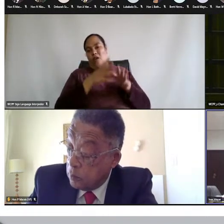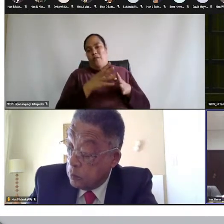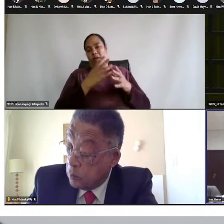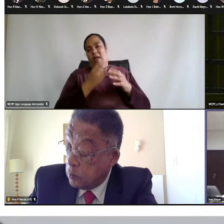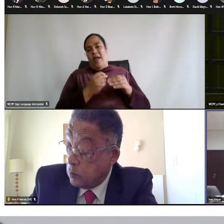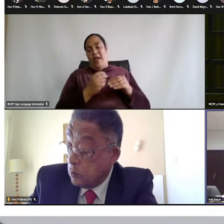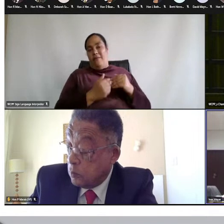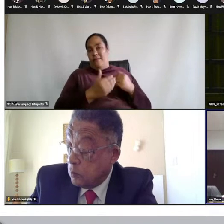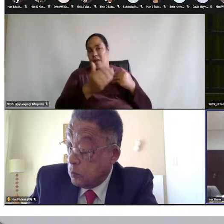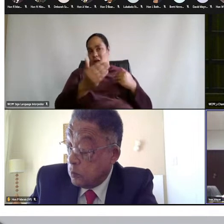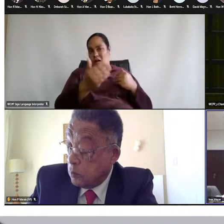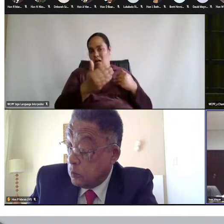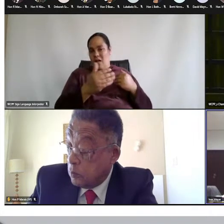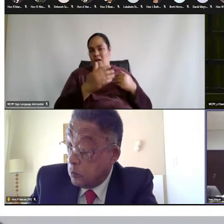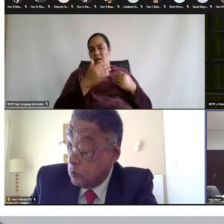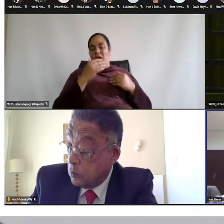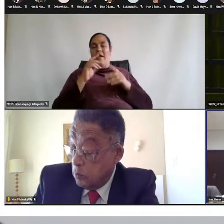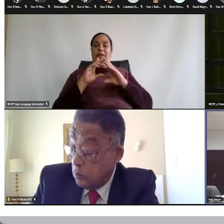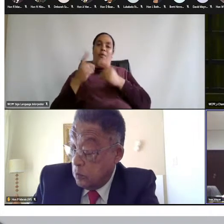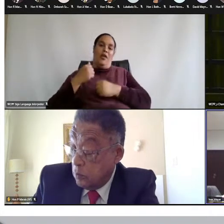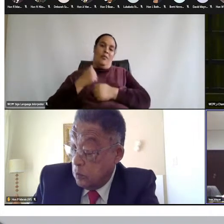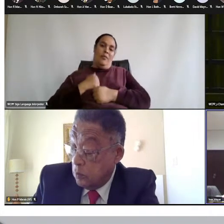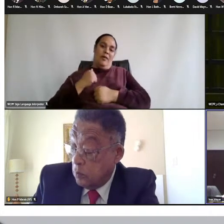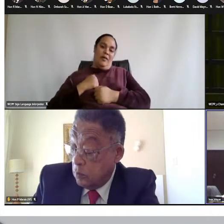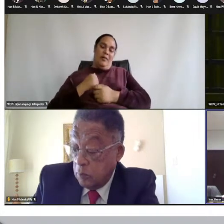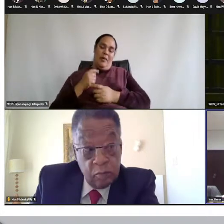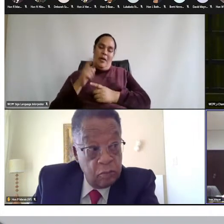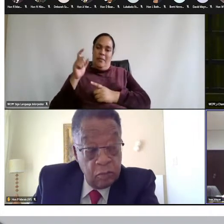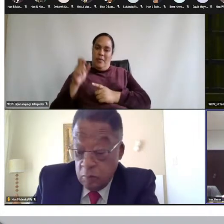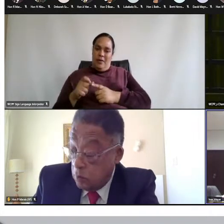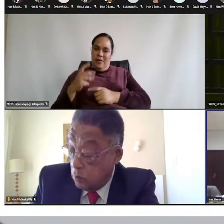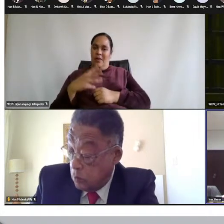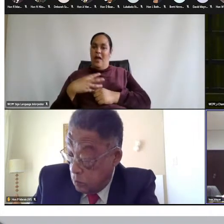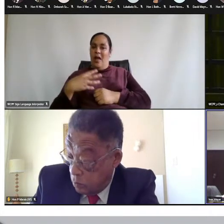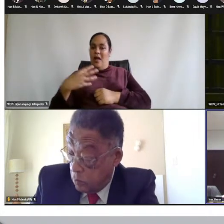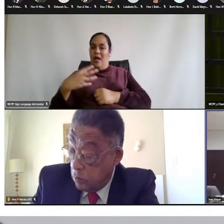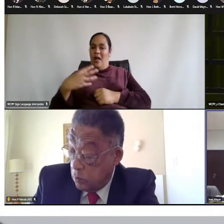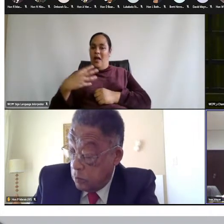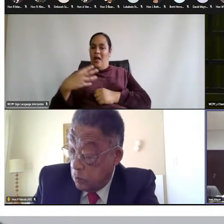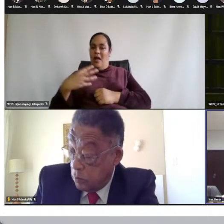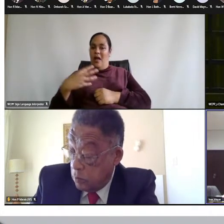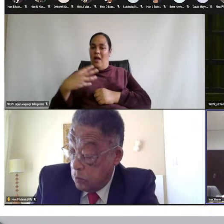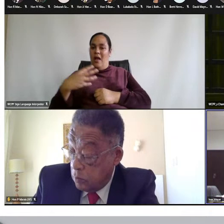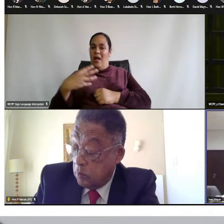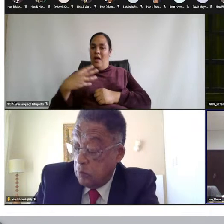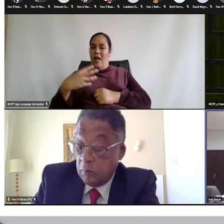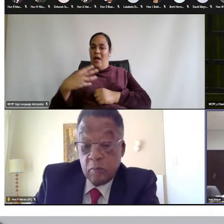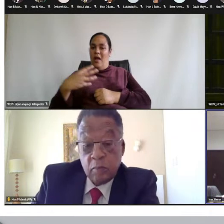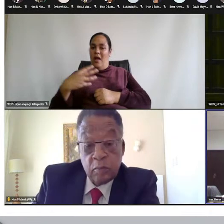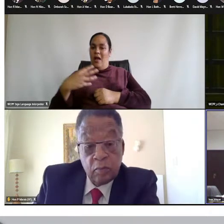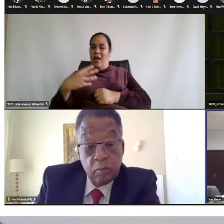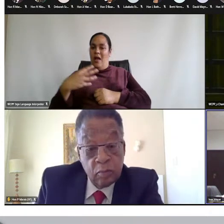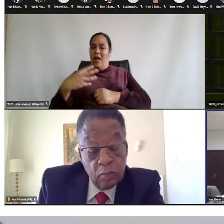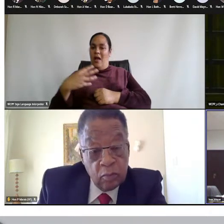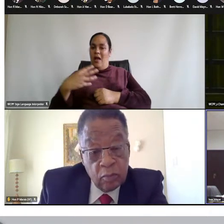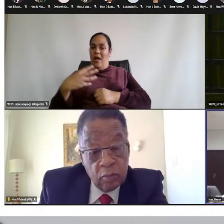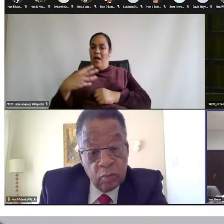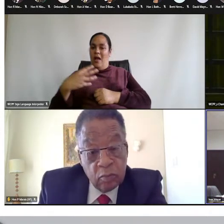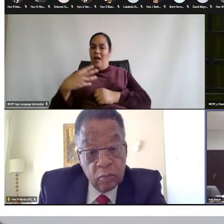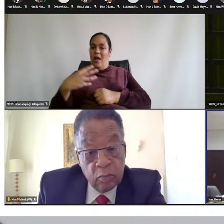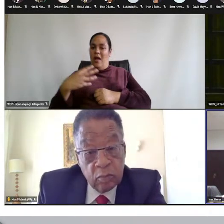gekoop, en my departement se ambtenare gaan ook uit om te kyk op die boere dan